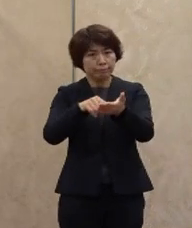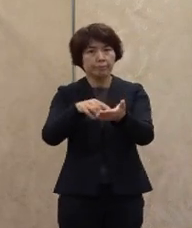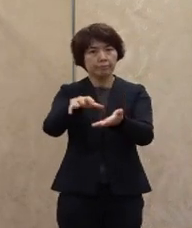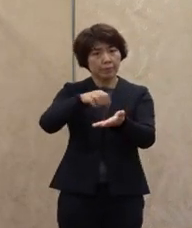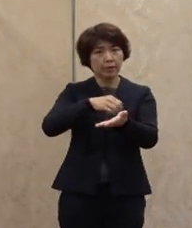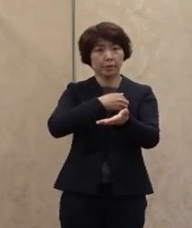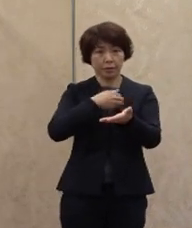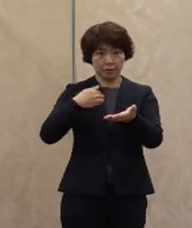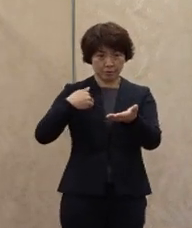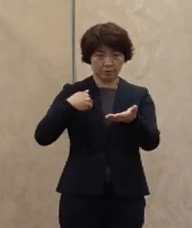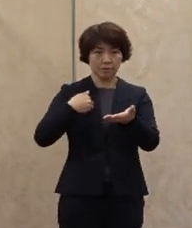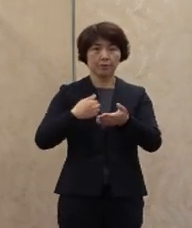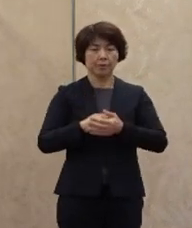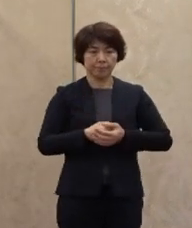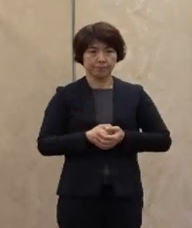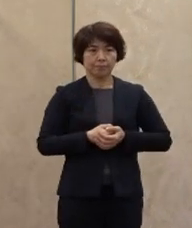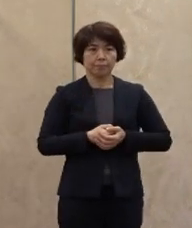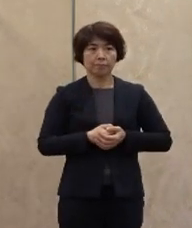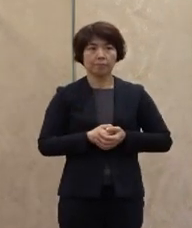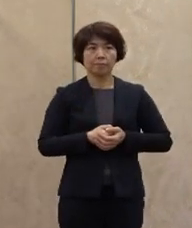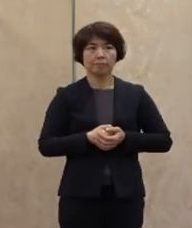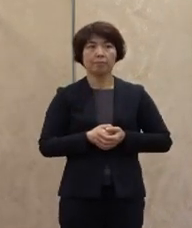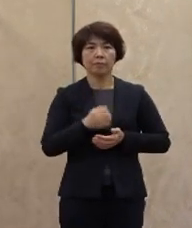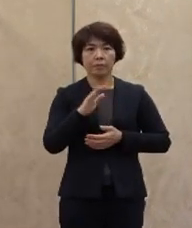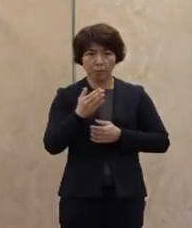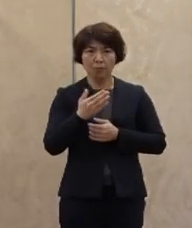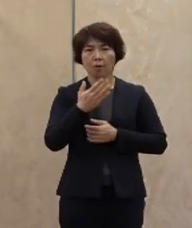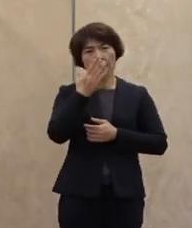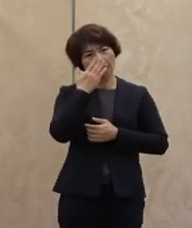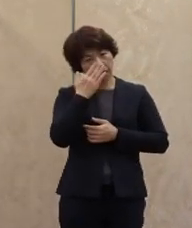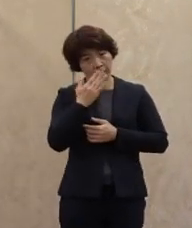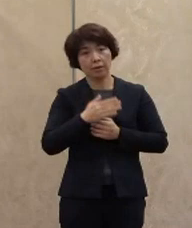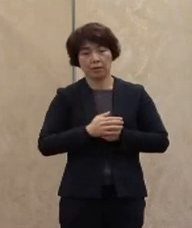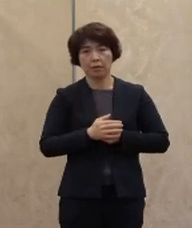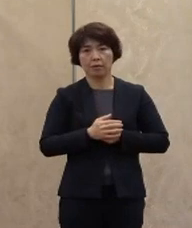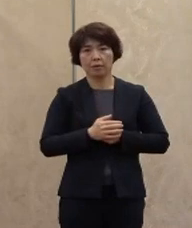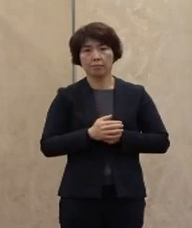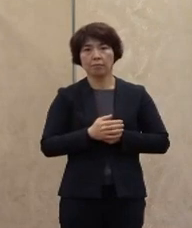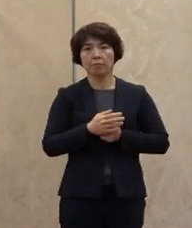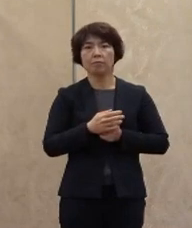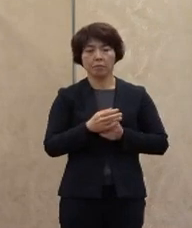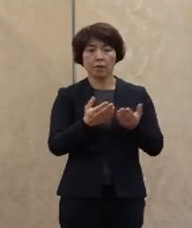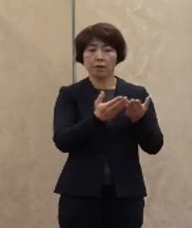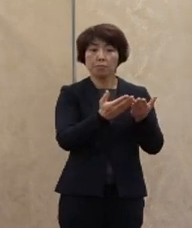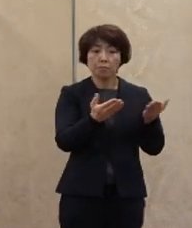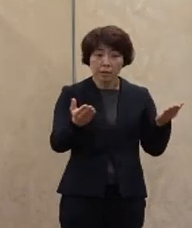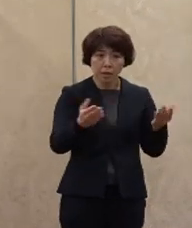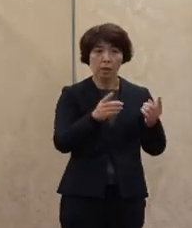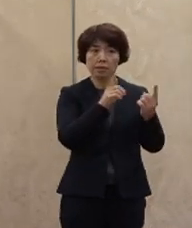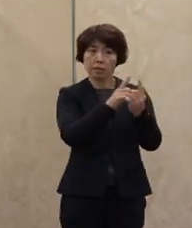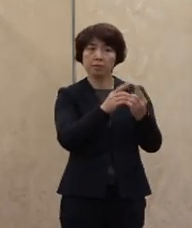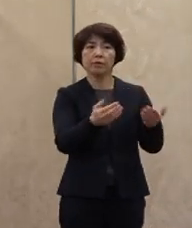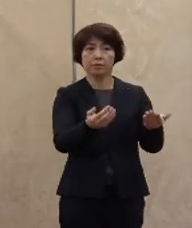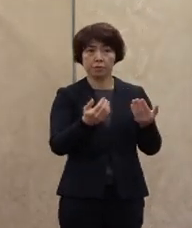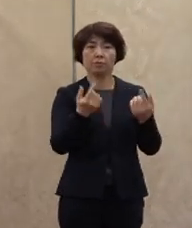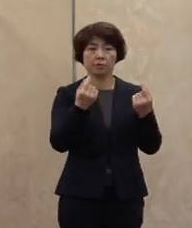は自体は手続きは非常に簡単です。ただもちろんこのお店で対策を取っていただくという必要があります